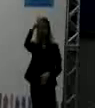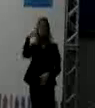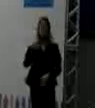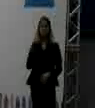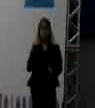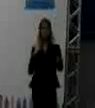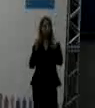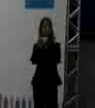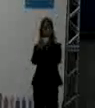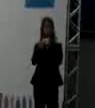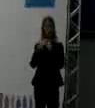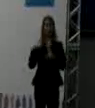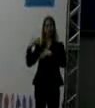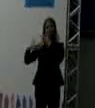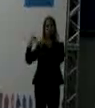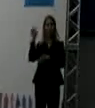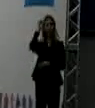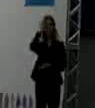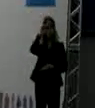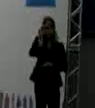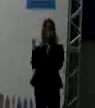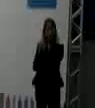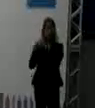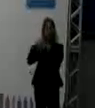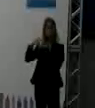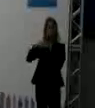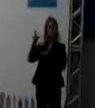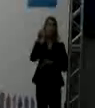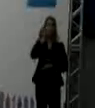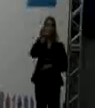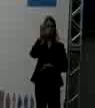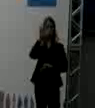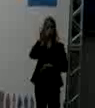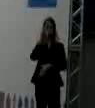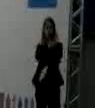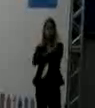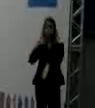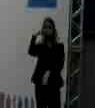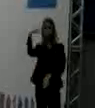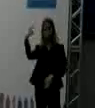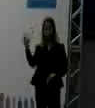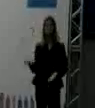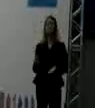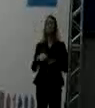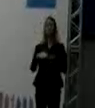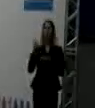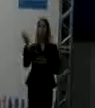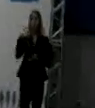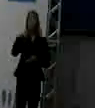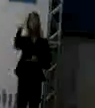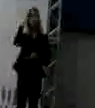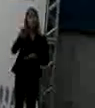parte da gestão Eduardo Paes como secretário de Cultura, eu sei que essa era uma bandeira prioritária da ampliação, não sei se